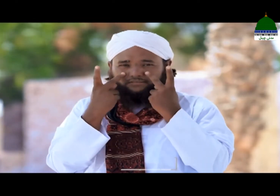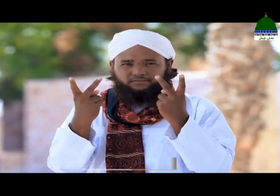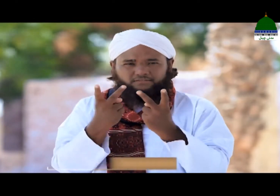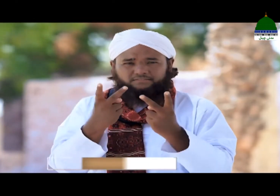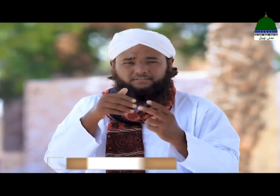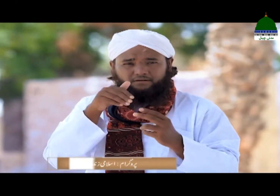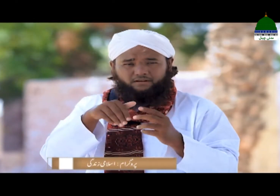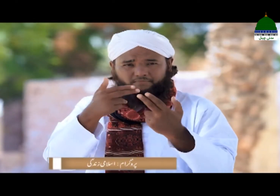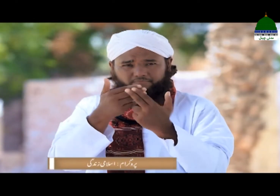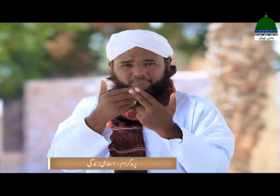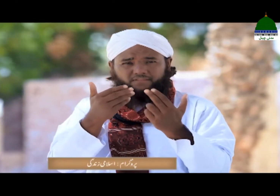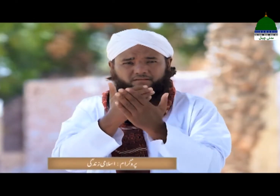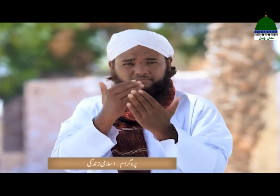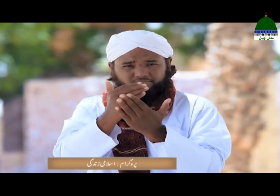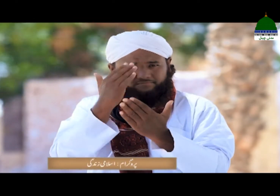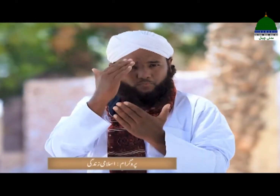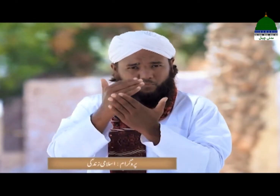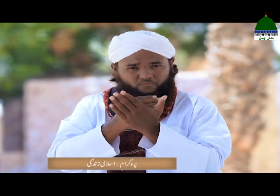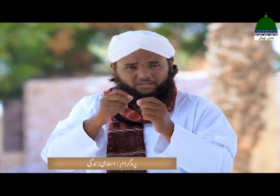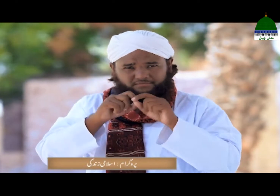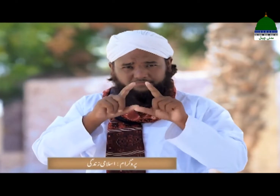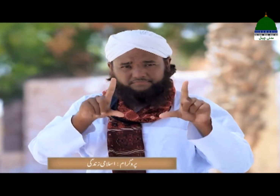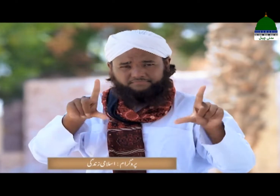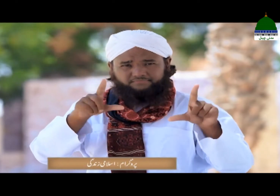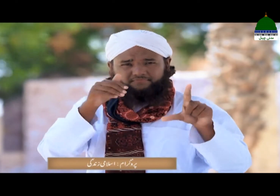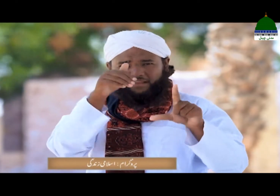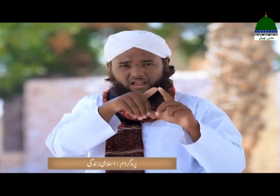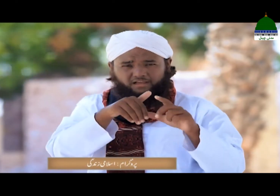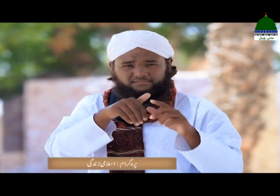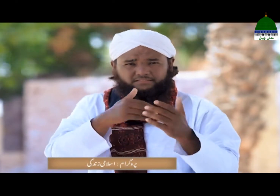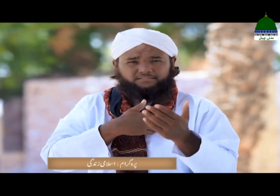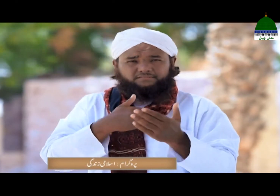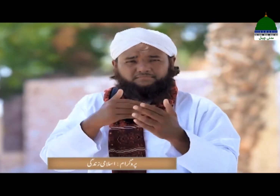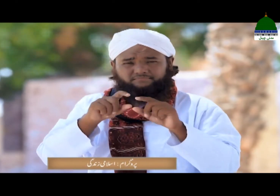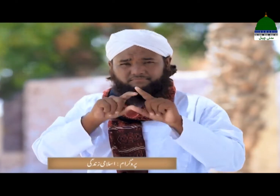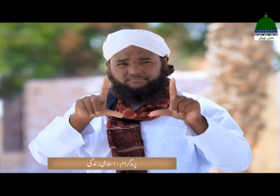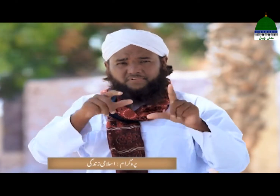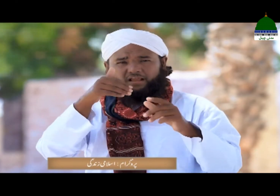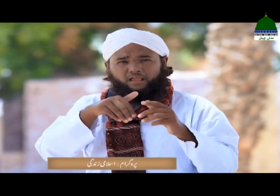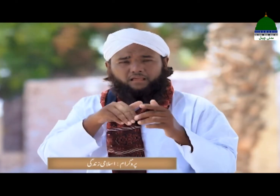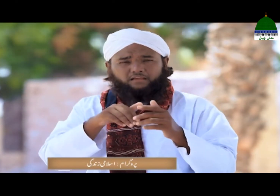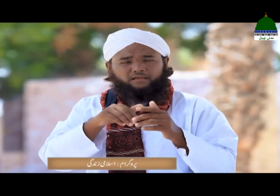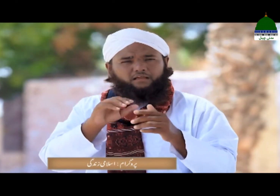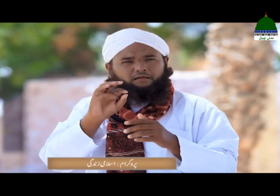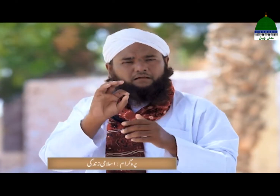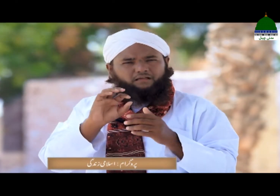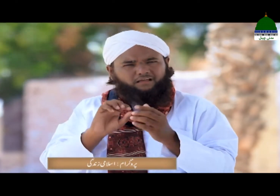پروگرام ہے اسلامی زندگی، اور آج ہم اس پروگرام میں ایک انوکھے مزدور کا واقعہ سنیں